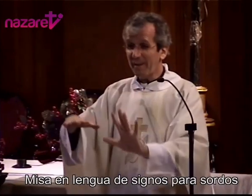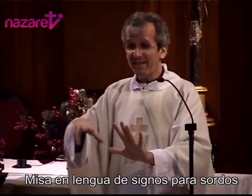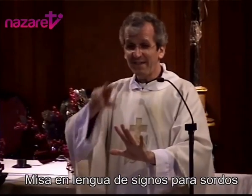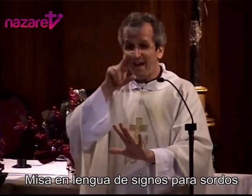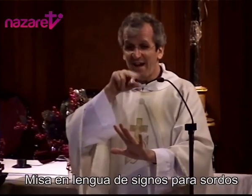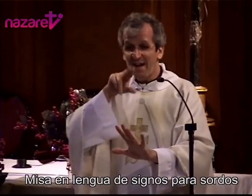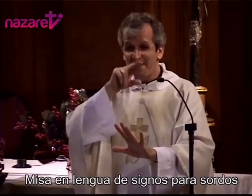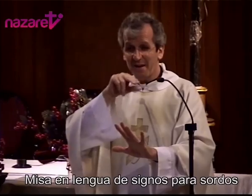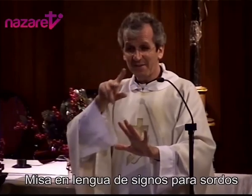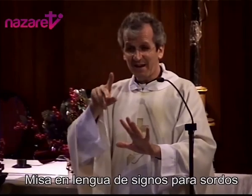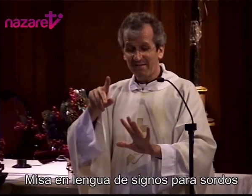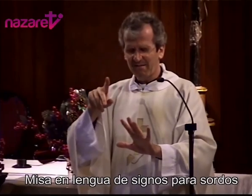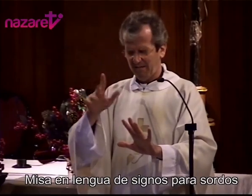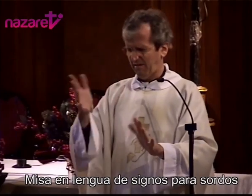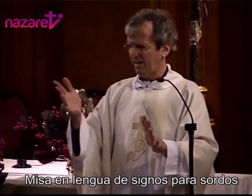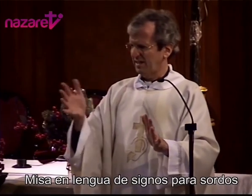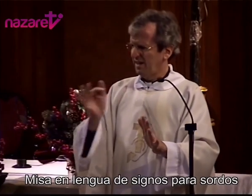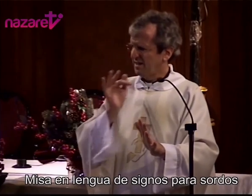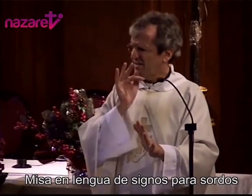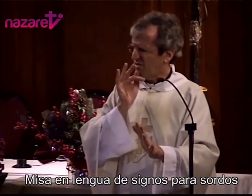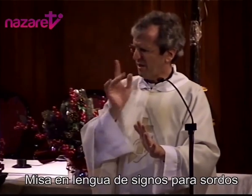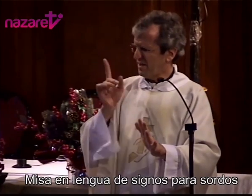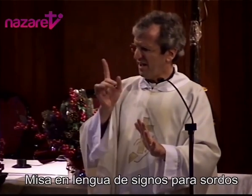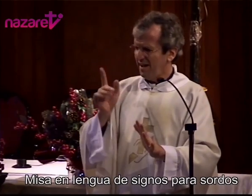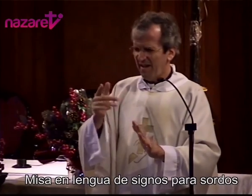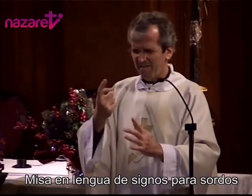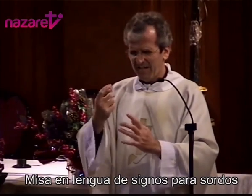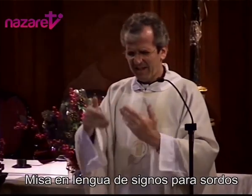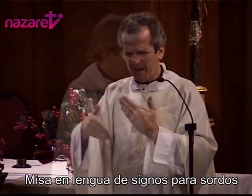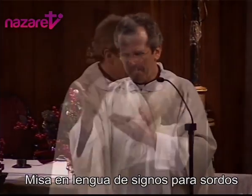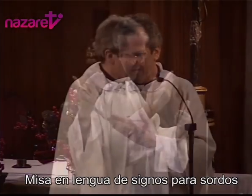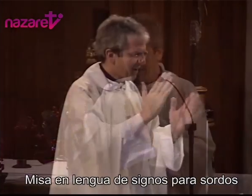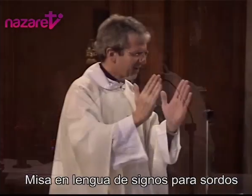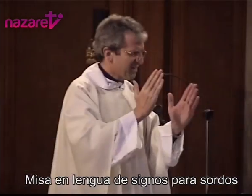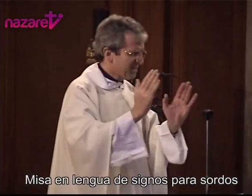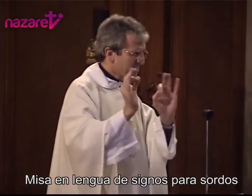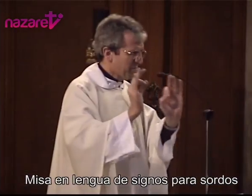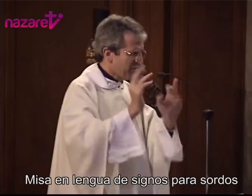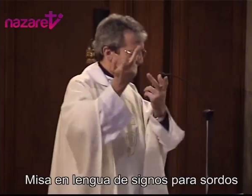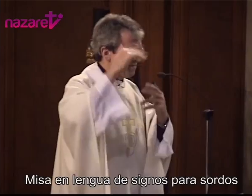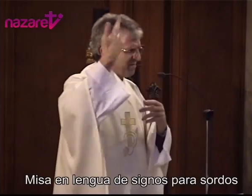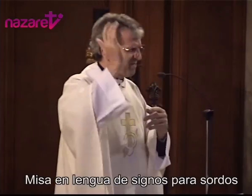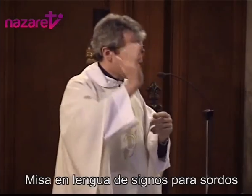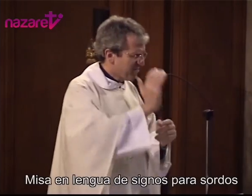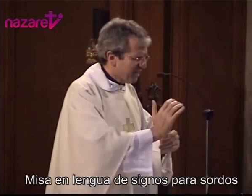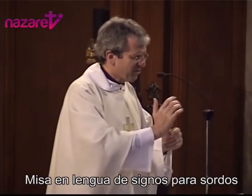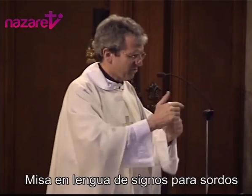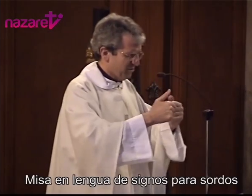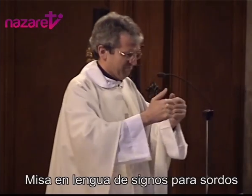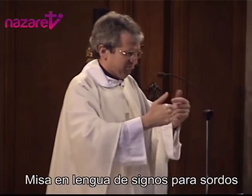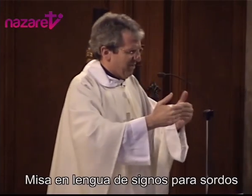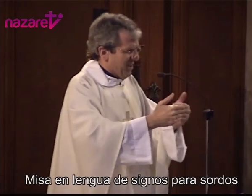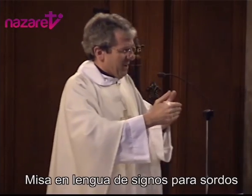Ya parecía Navidad. Decías, si todavía falta empezar el tiempo de